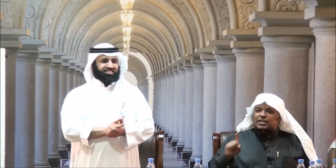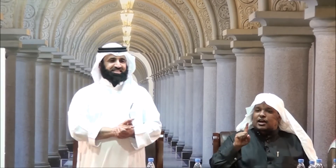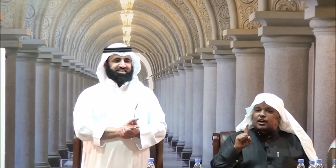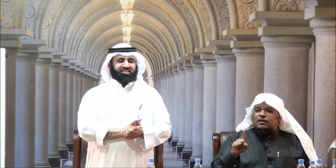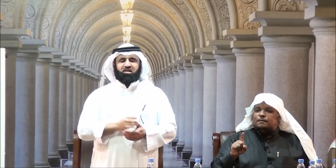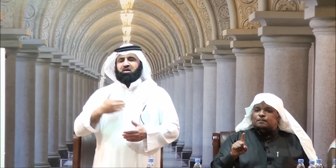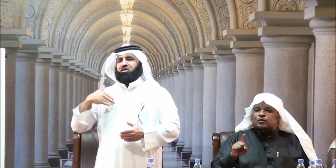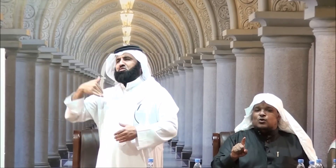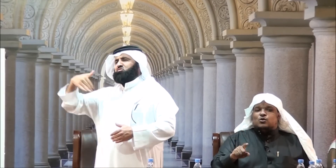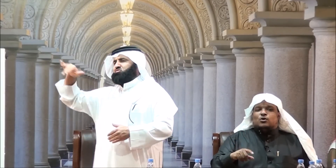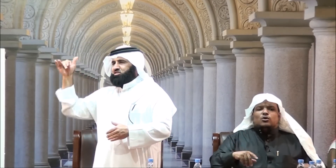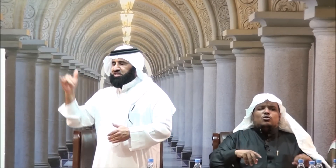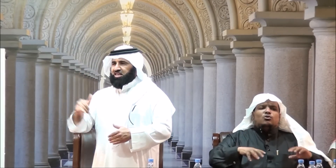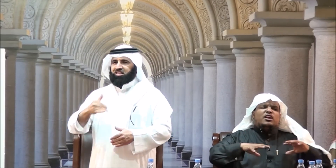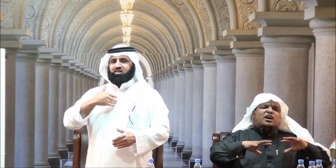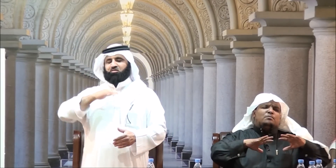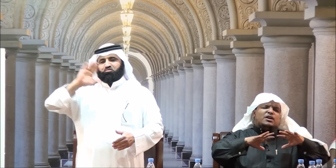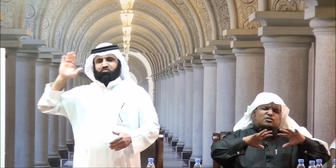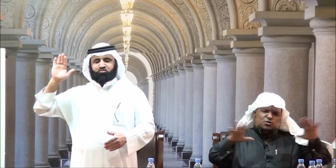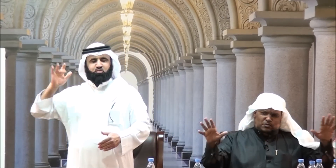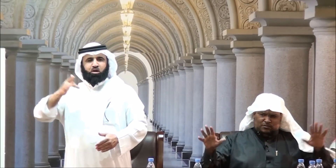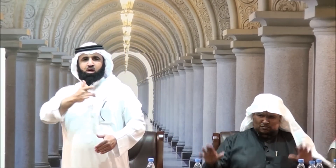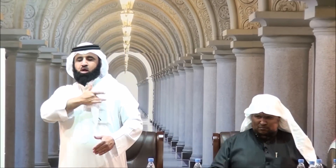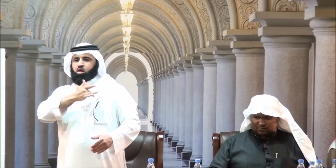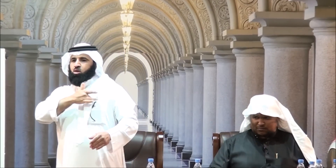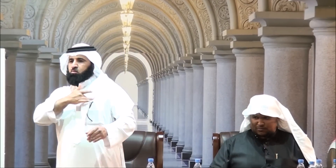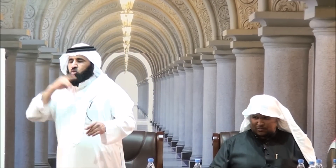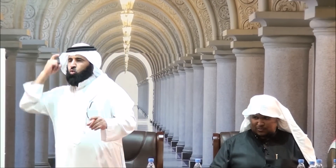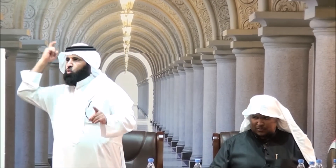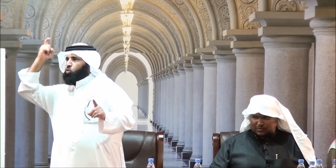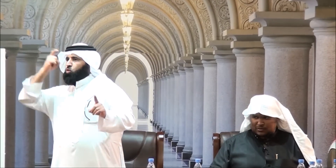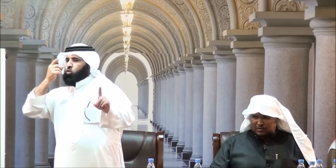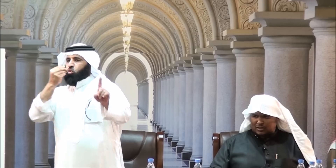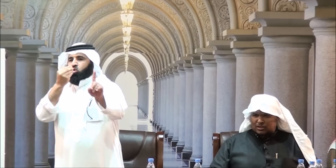من بعدها وأنا حبيتكم